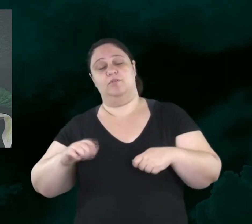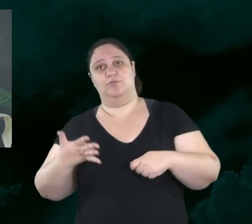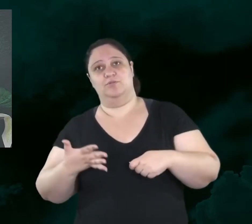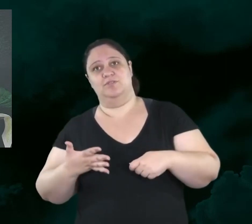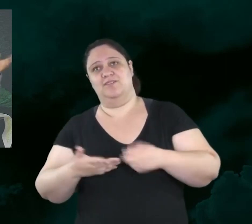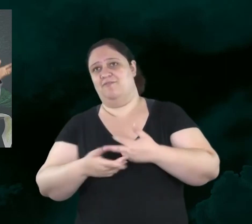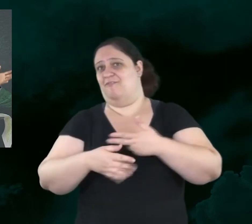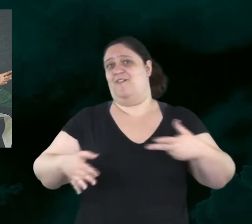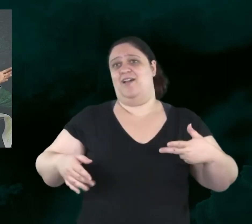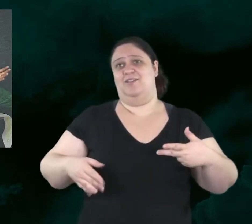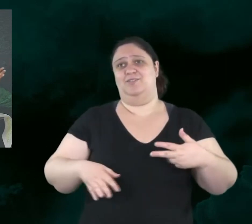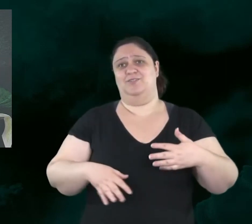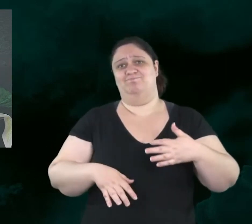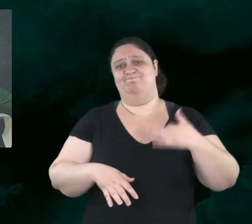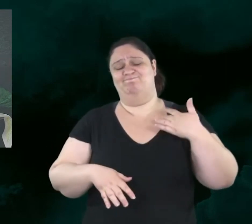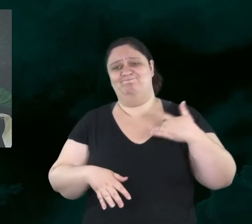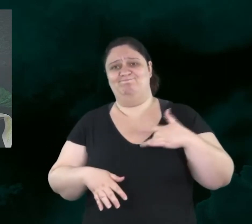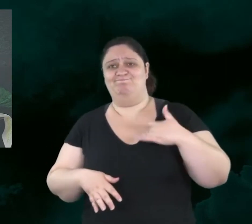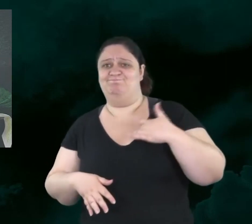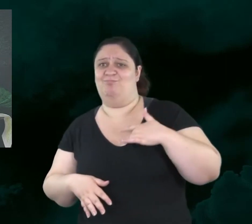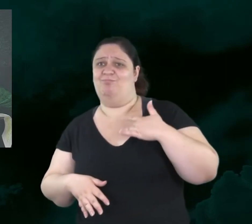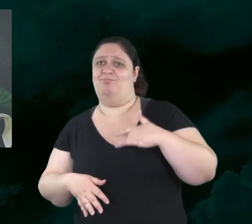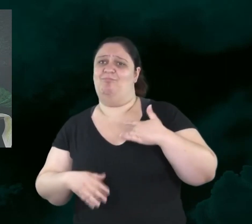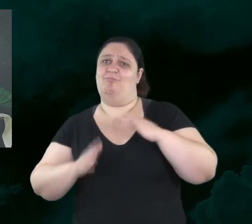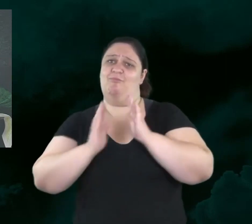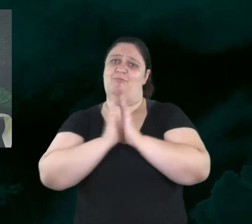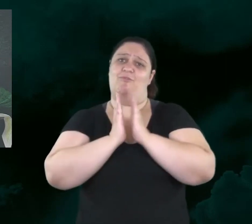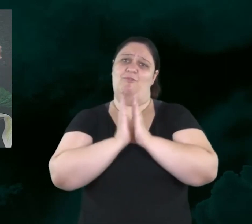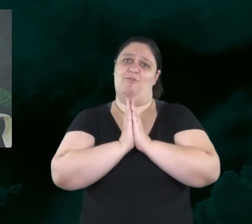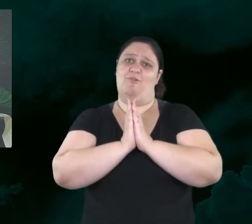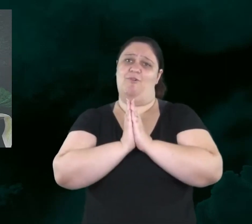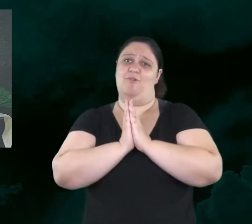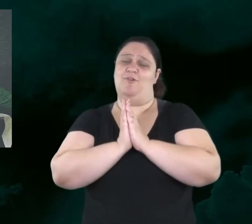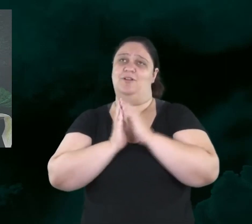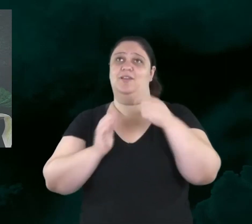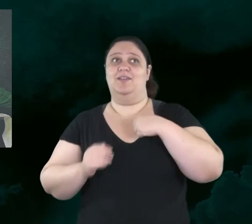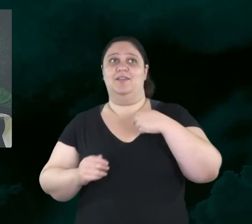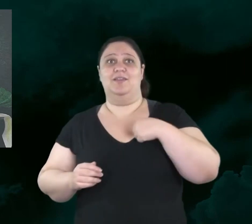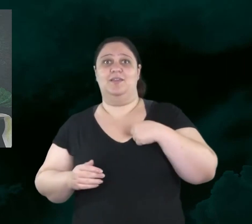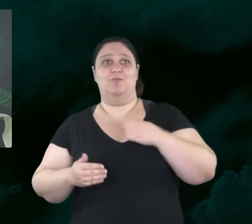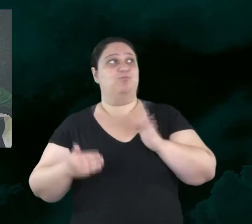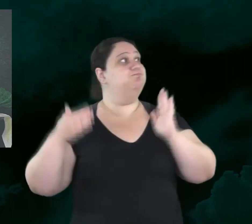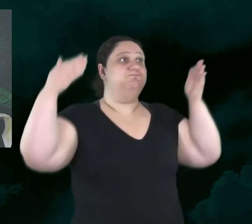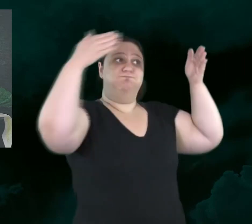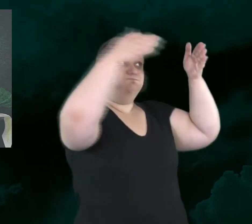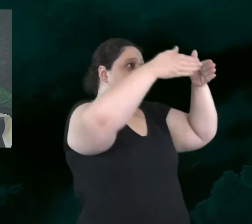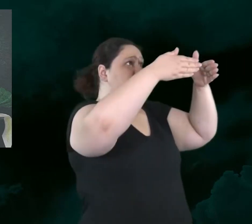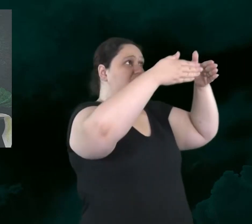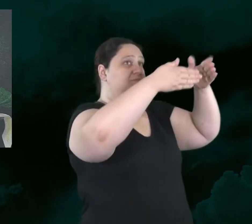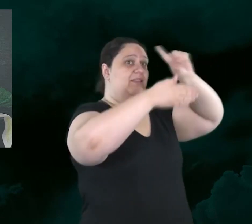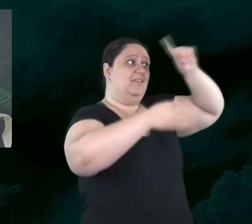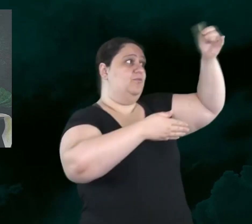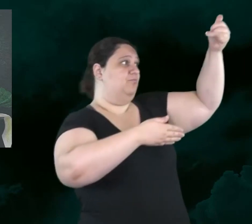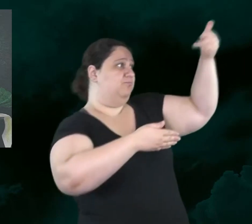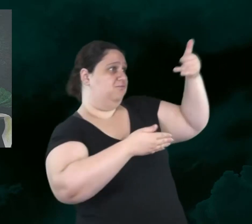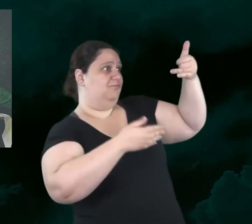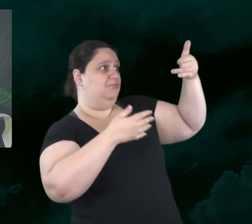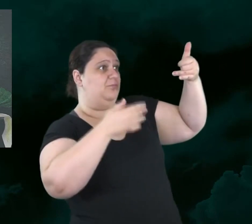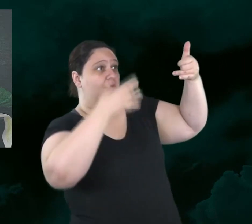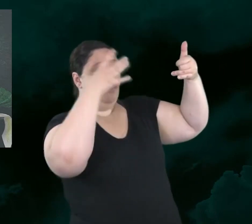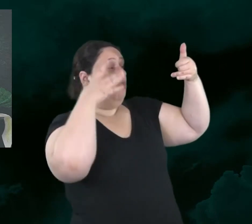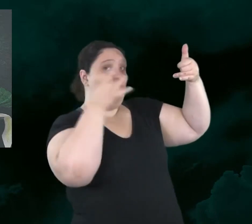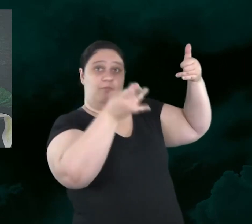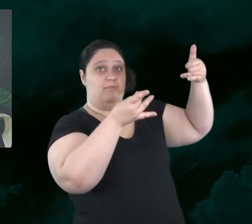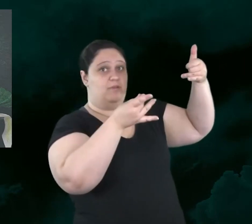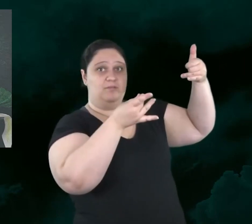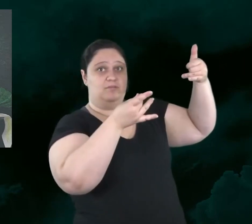compadecer, condoer-se, orar por mim e tal, e isso pode me distrair naquilo que o Senhor quer falar comigo. Então, a partir daquele momento que fui